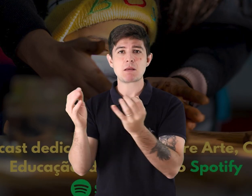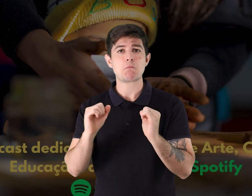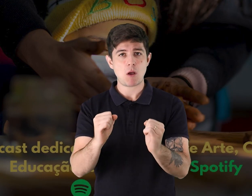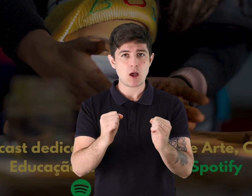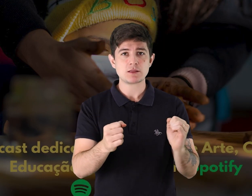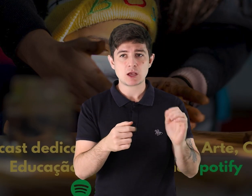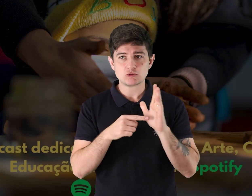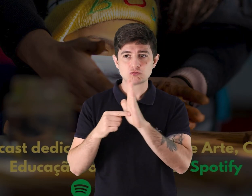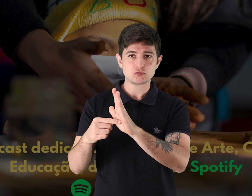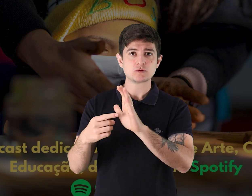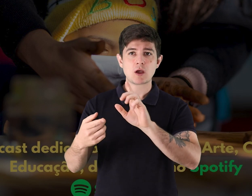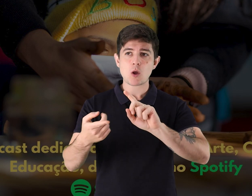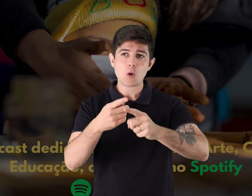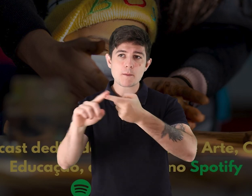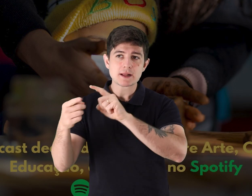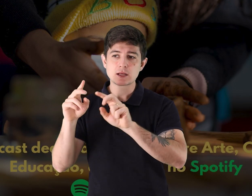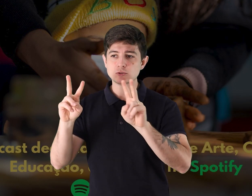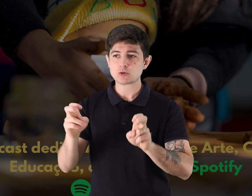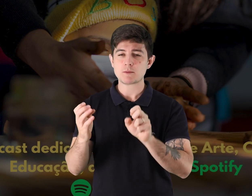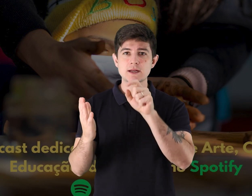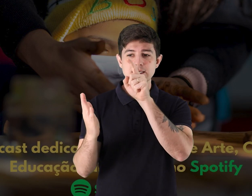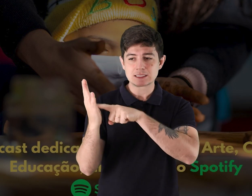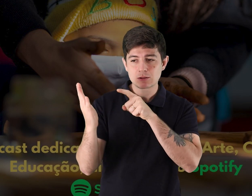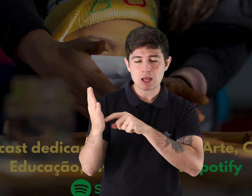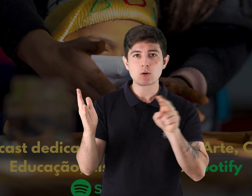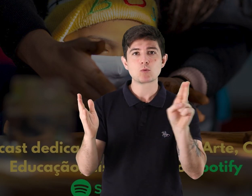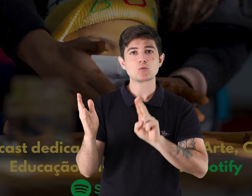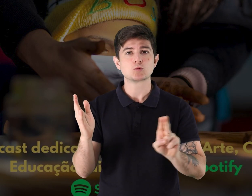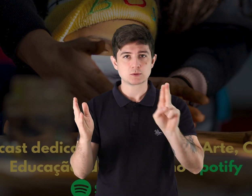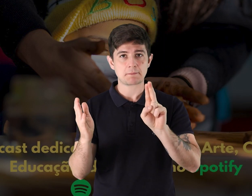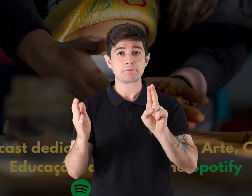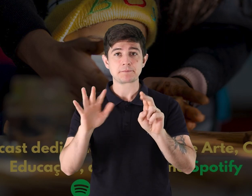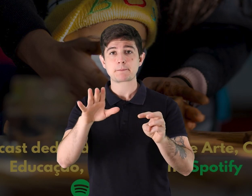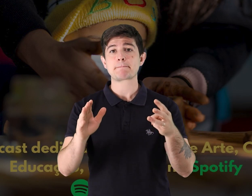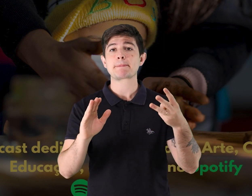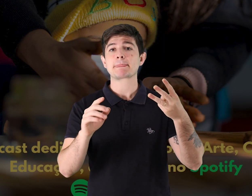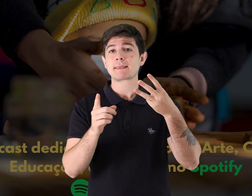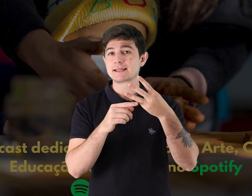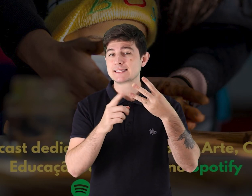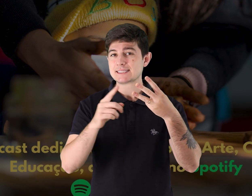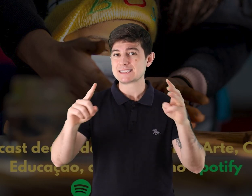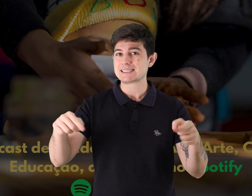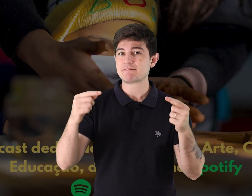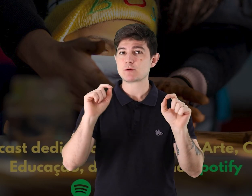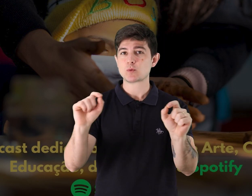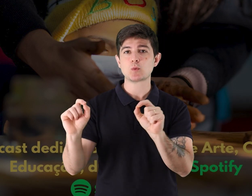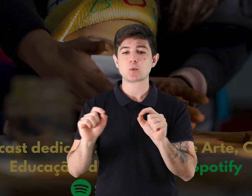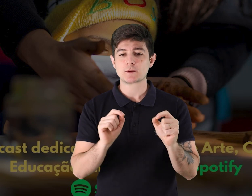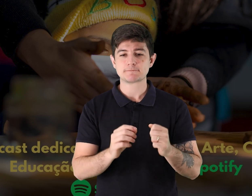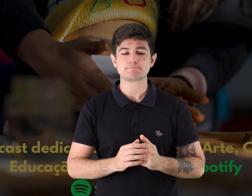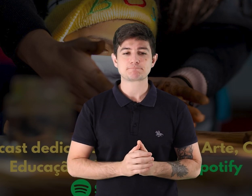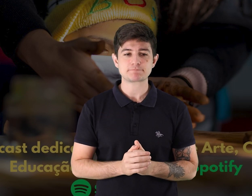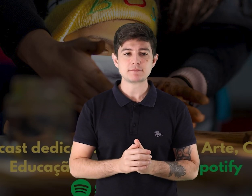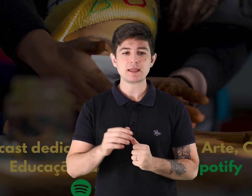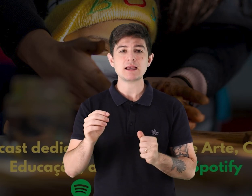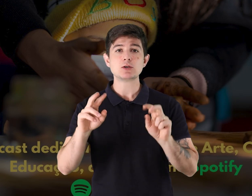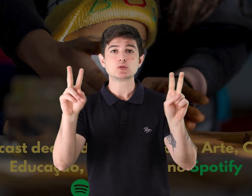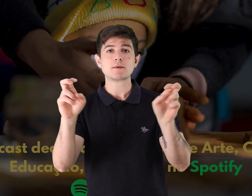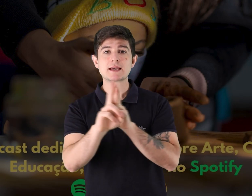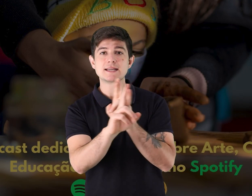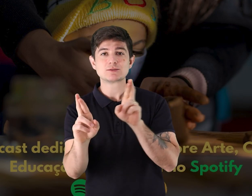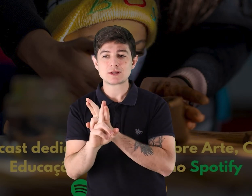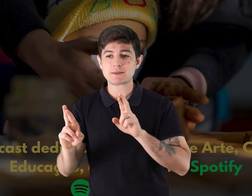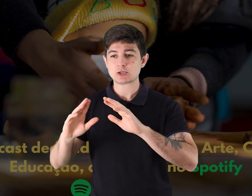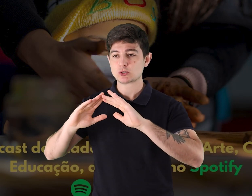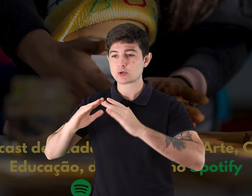nessa estrutura familiar dos combinados do uso das telas. E o terceiro desafio que eu